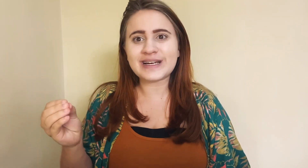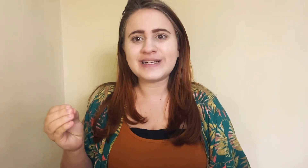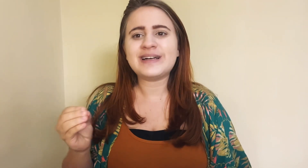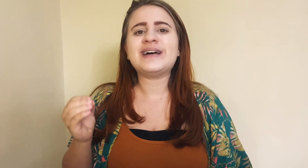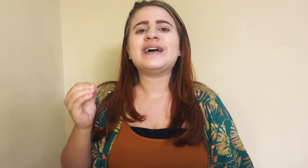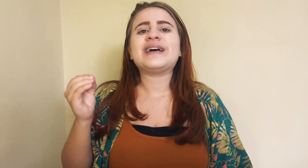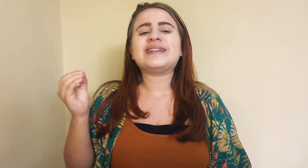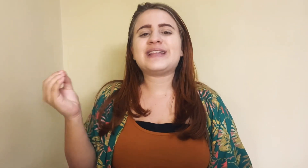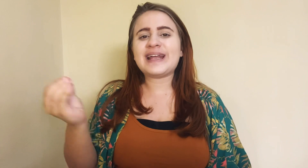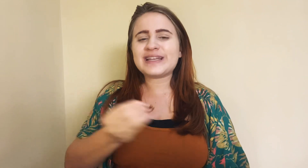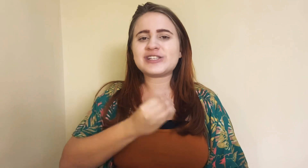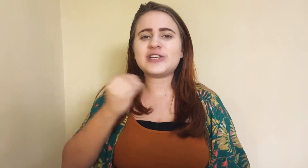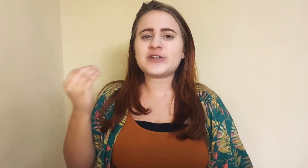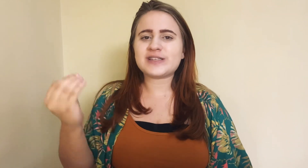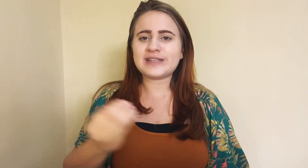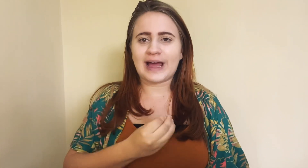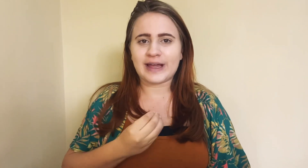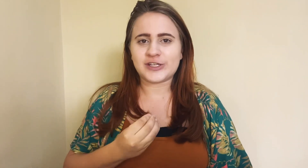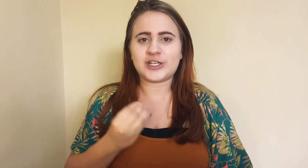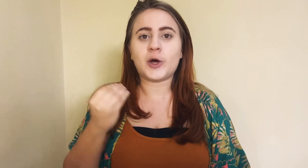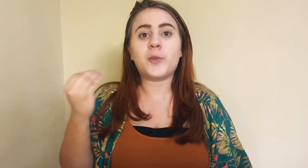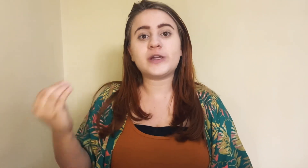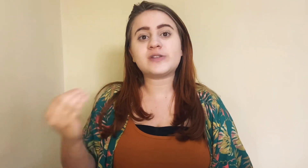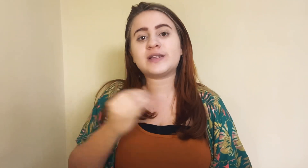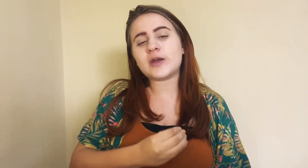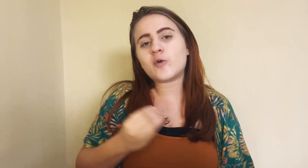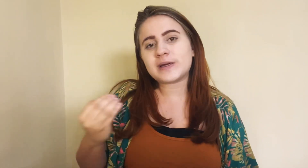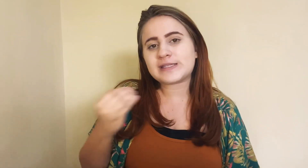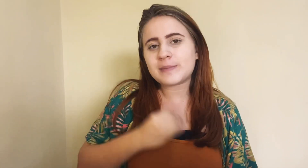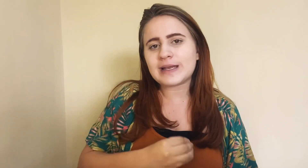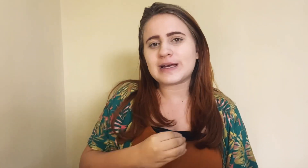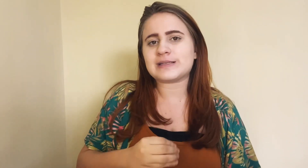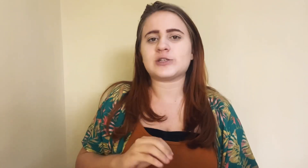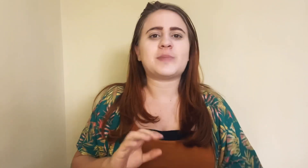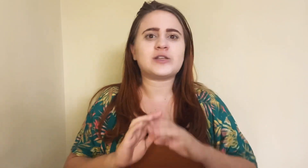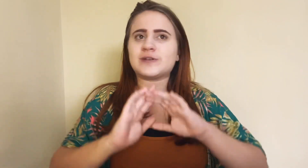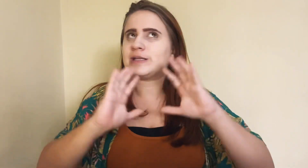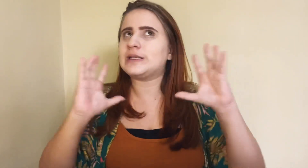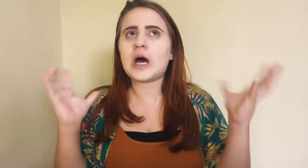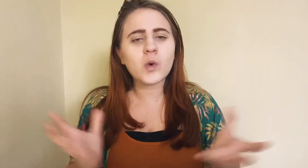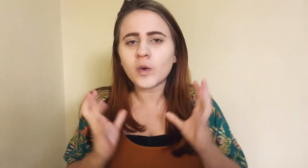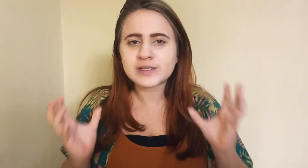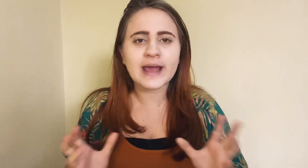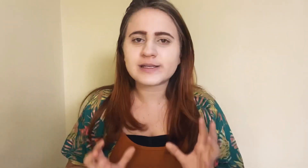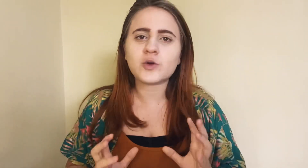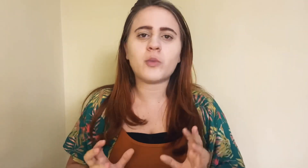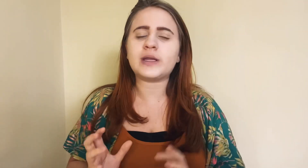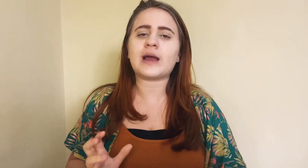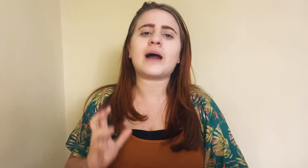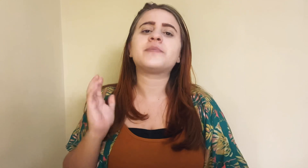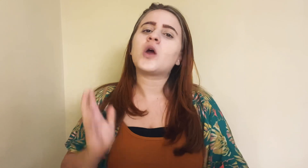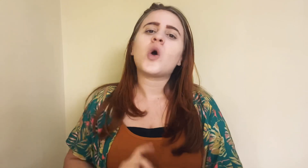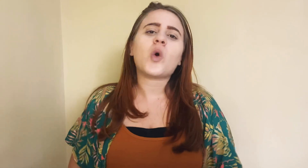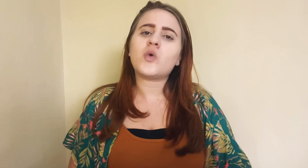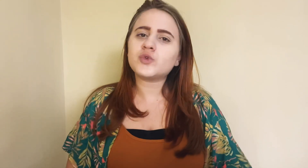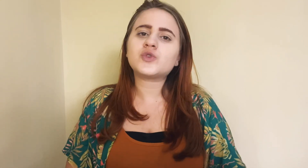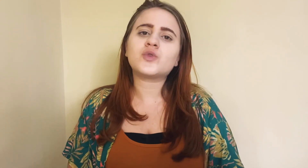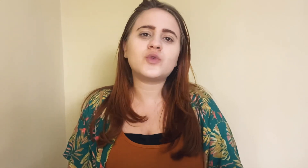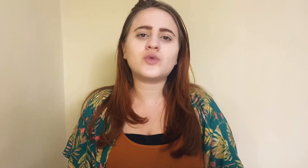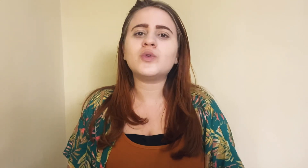dentre as línguas de sinais. Então, por isso que tem algumas semelhanças, mas você não consegue se comunicar com o surdo dos